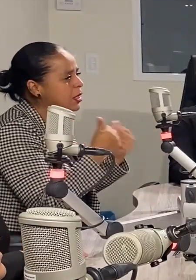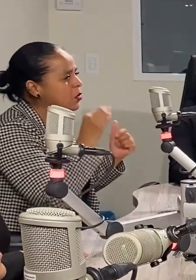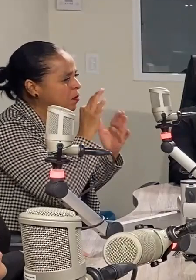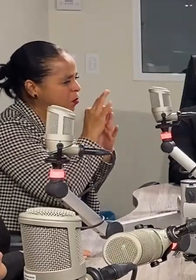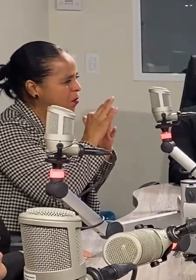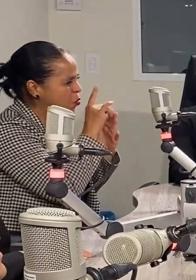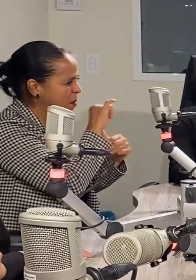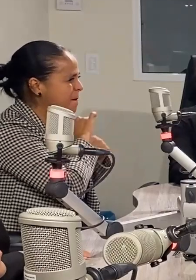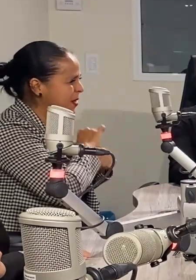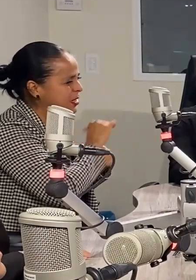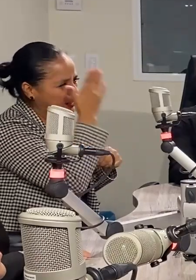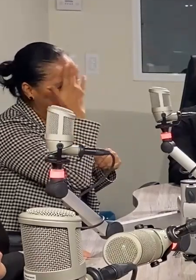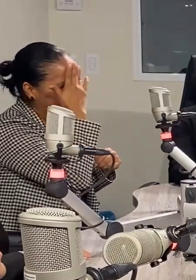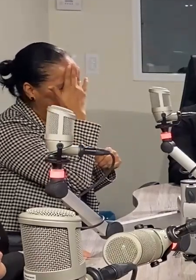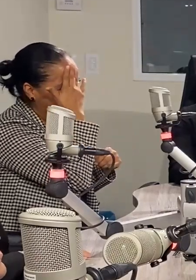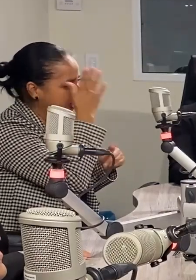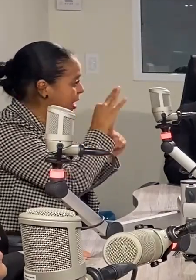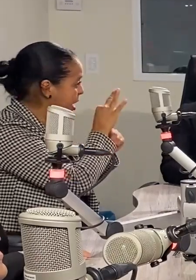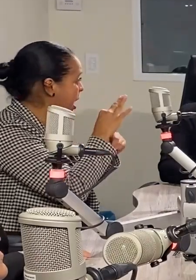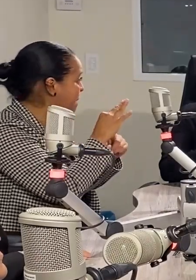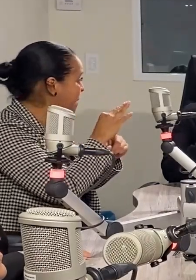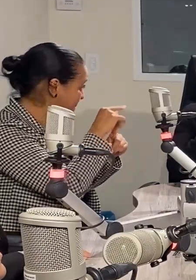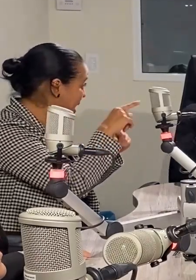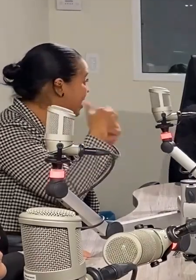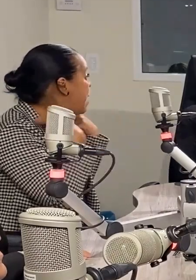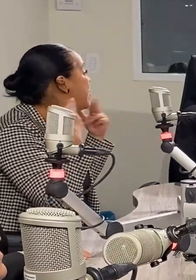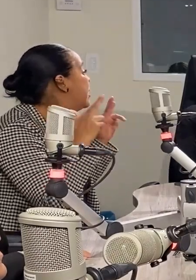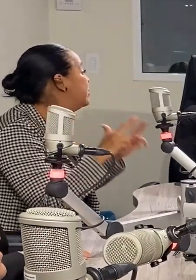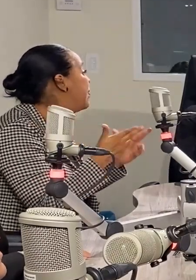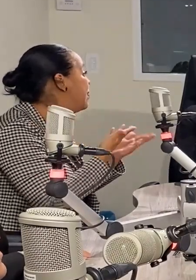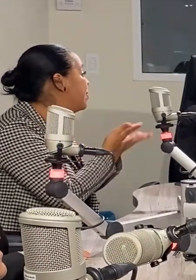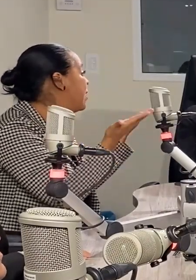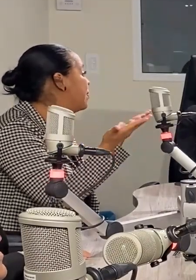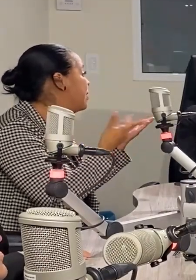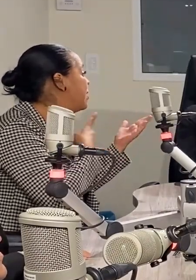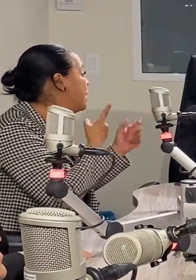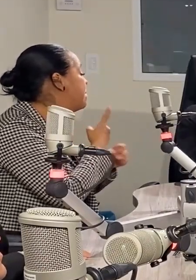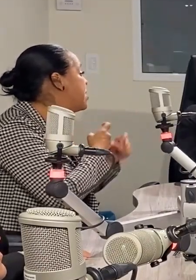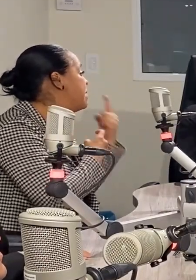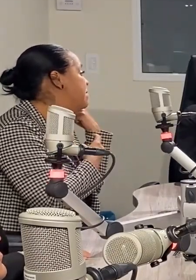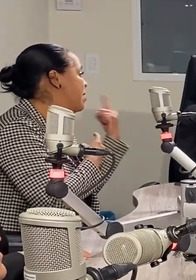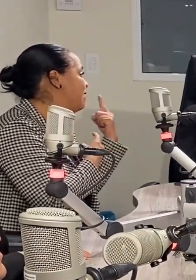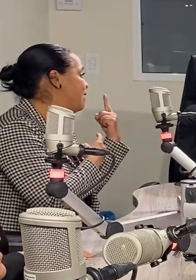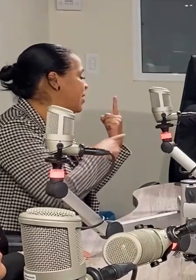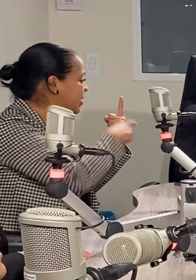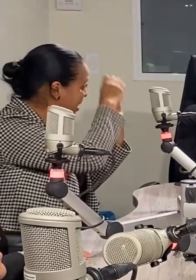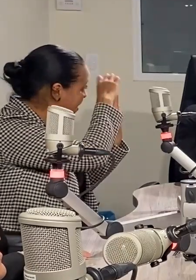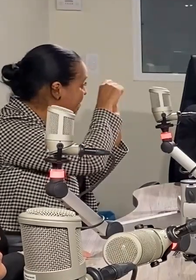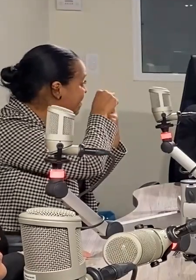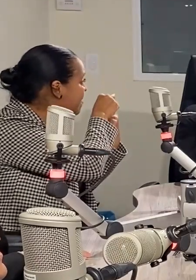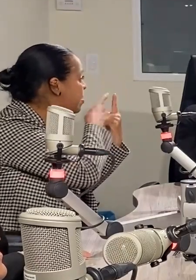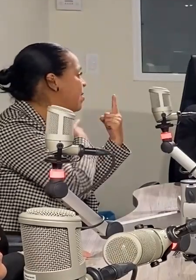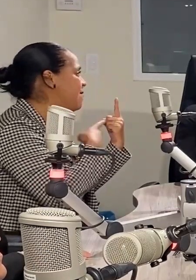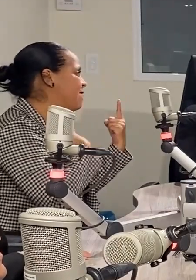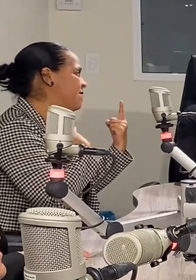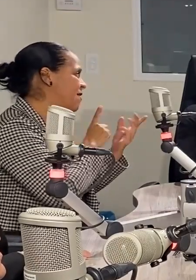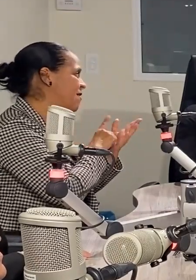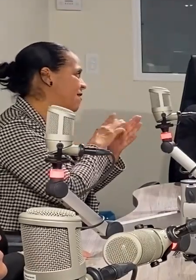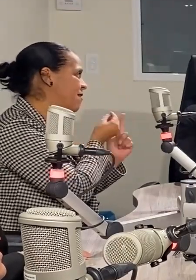pues principal es que si son nuestros representantes populares, son los primeros que están viviendo la experiencia y deberían de estar